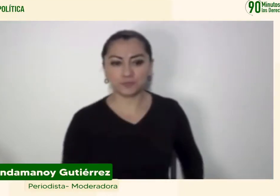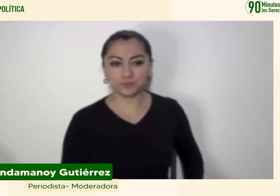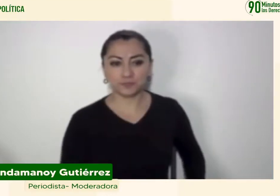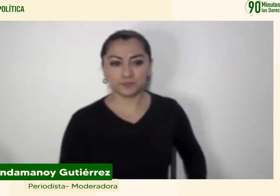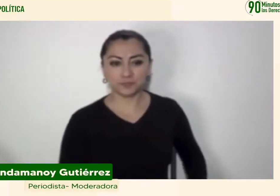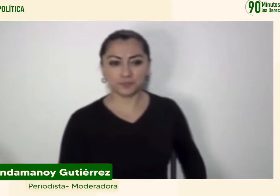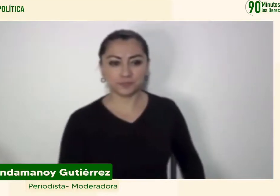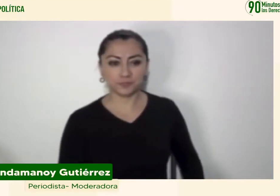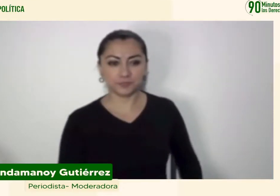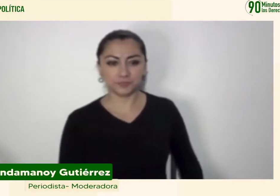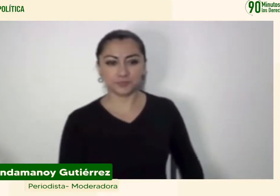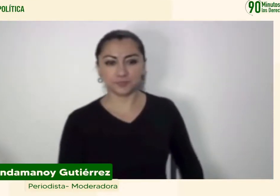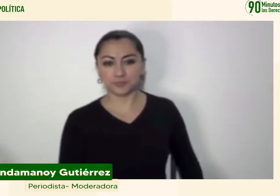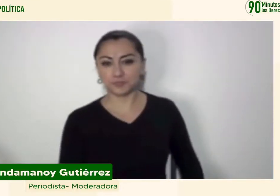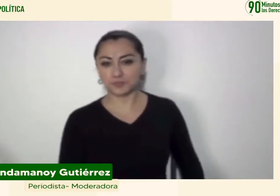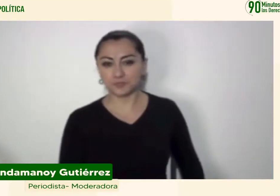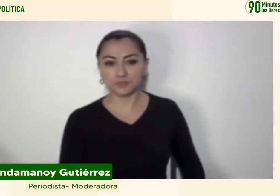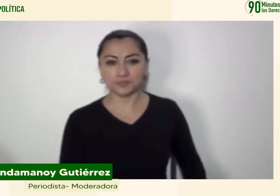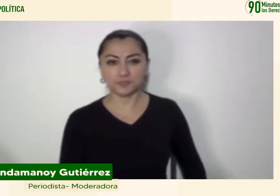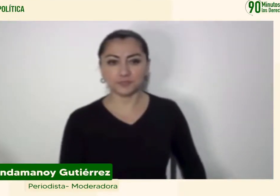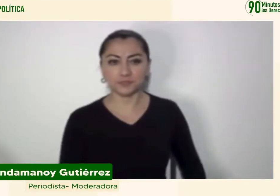mejía representando apenas gol